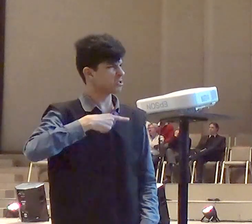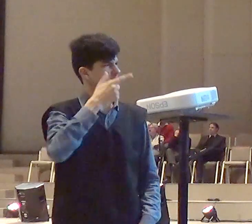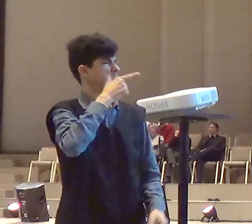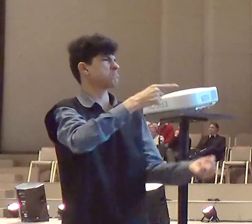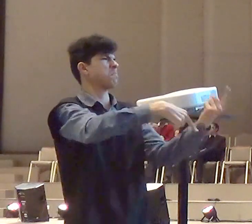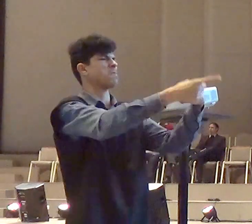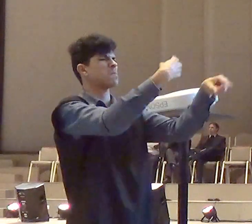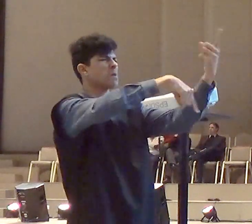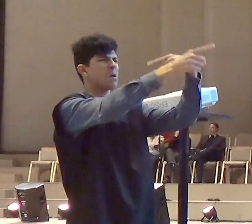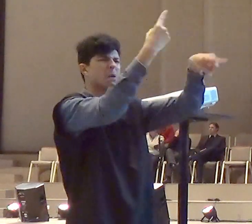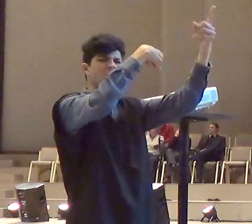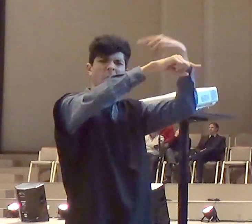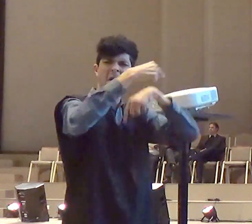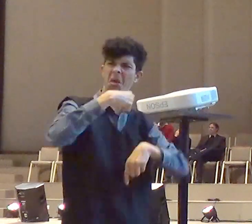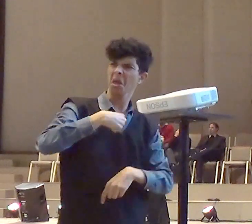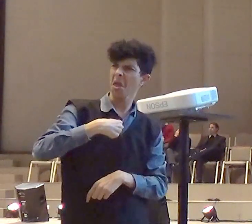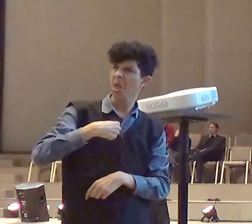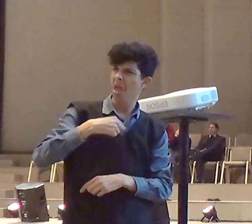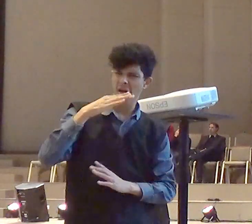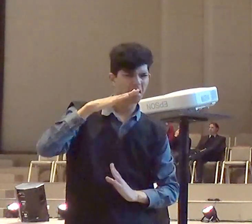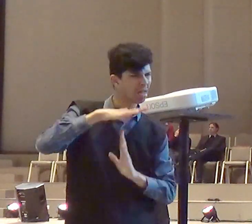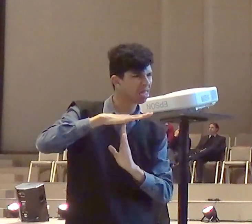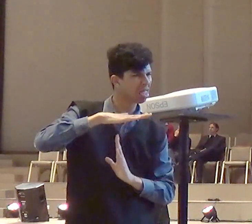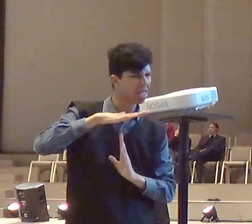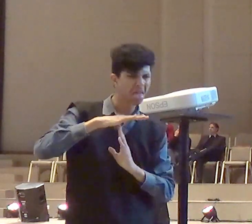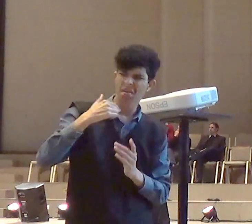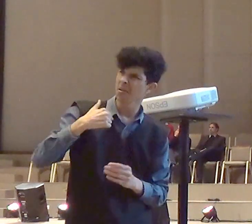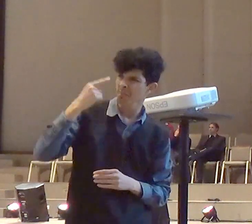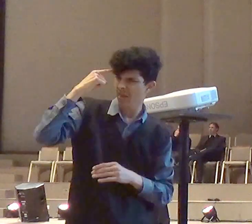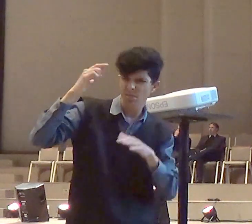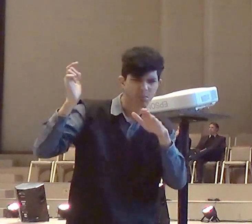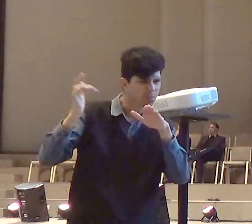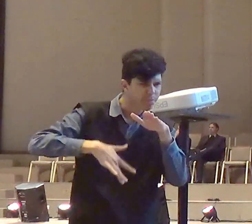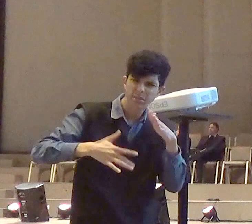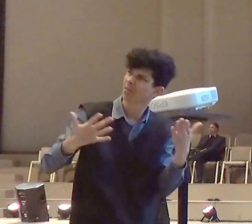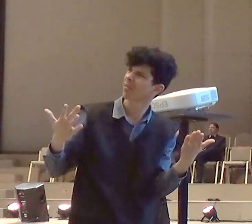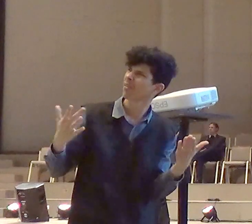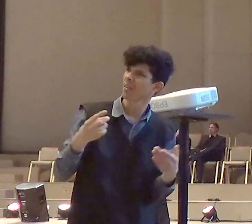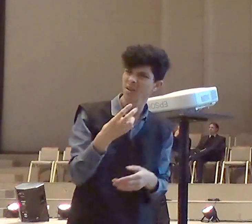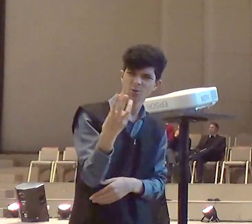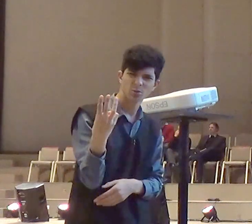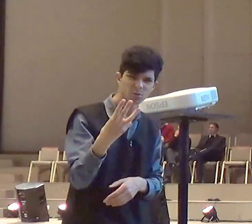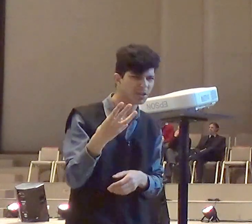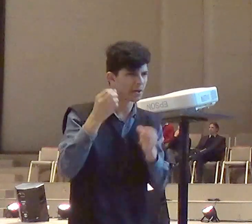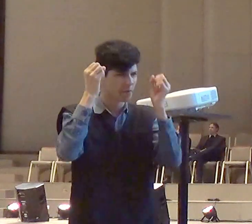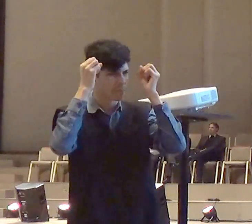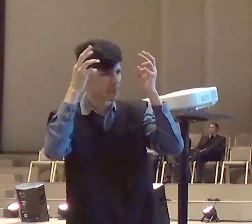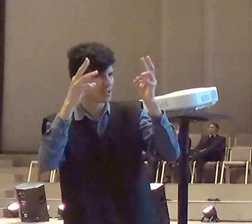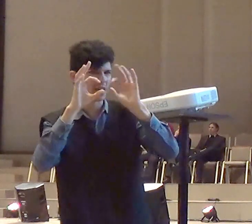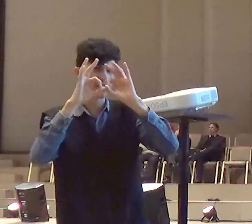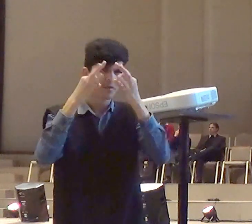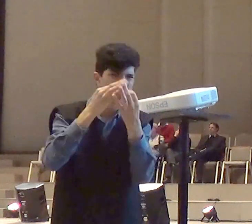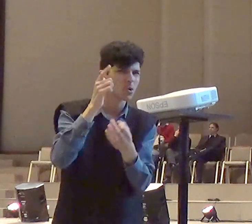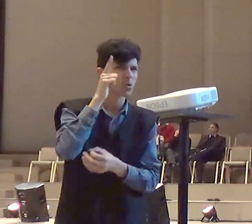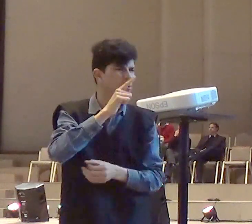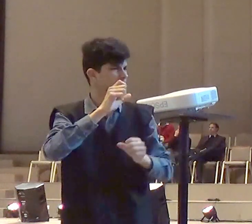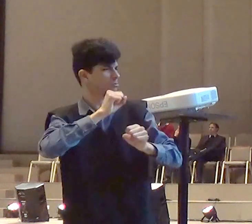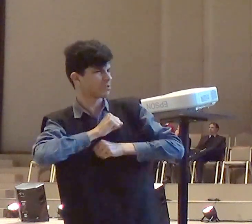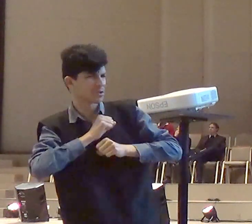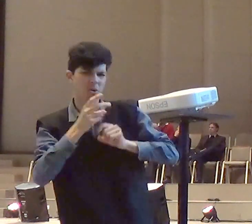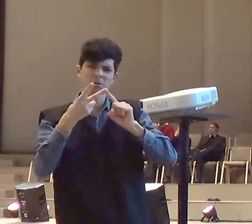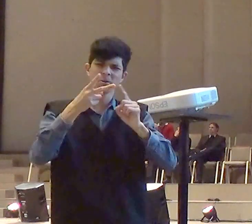Moisés se Deus tivesse me escolhido no lugar de Arão as coisas não seriam desse